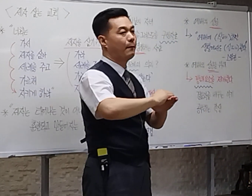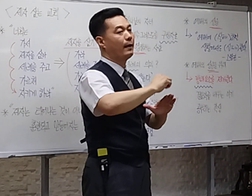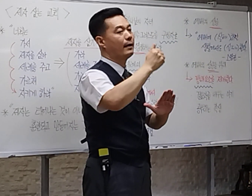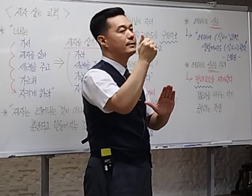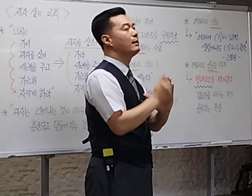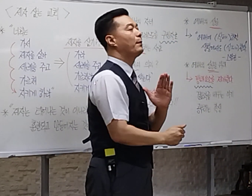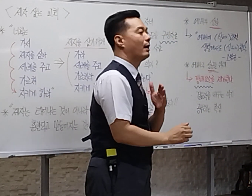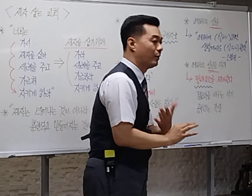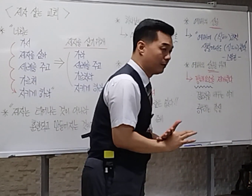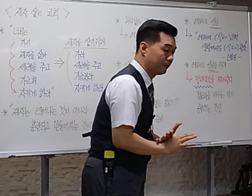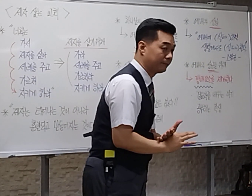예배에 실패한